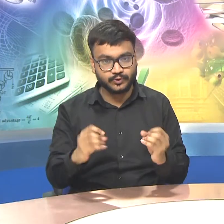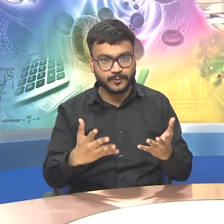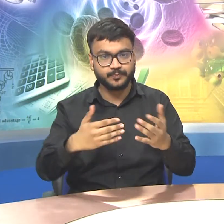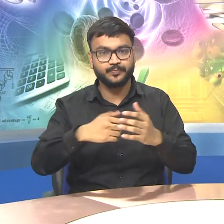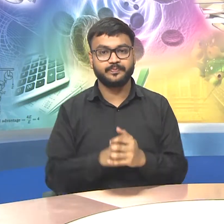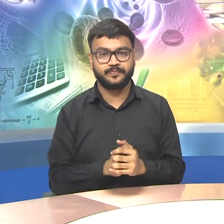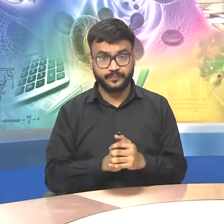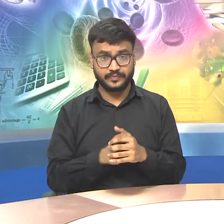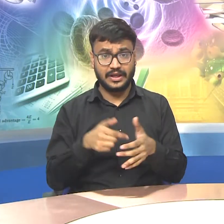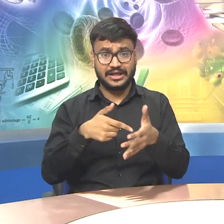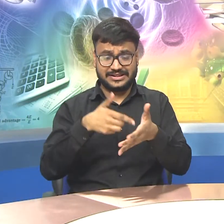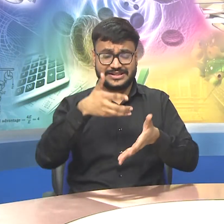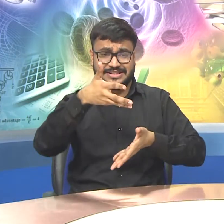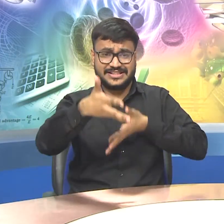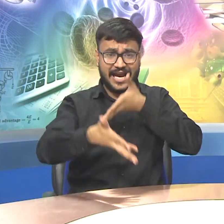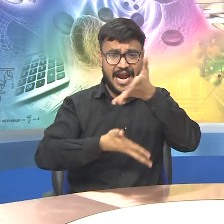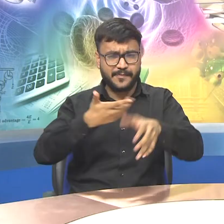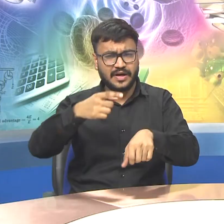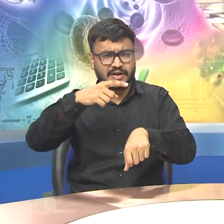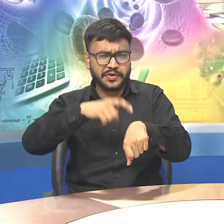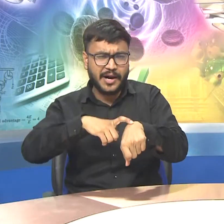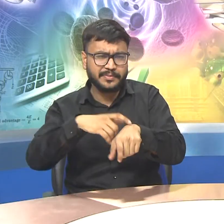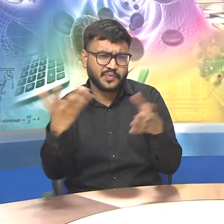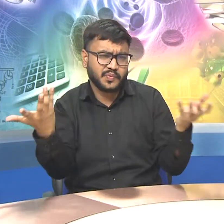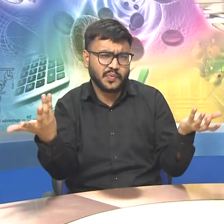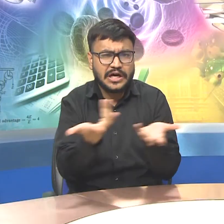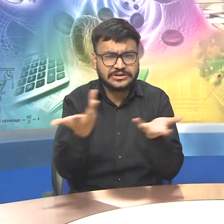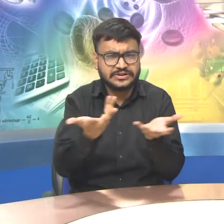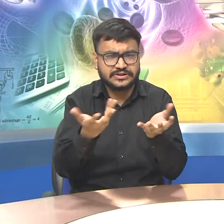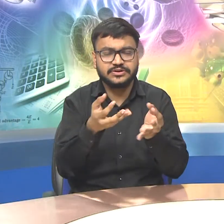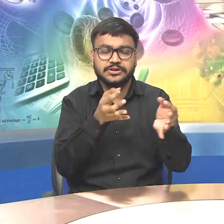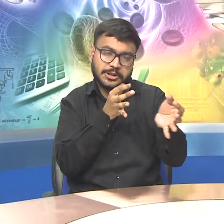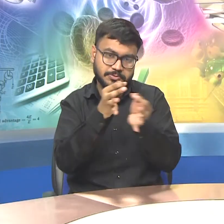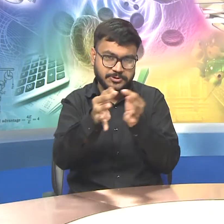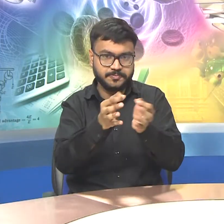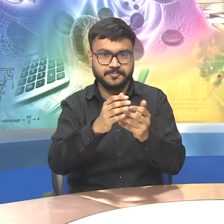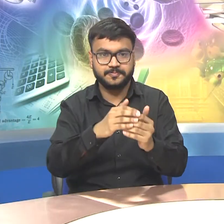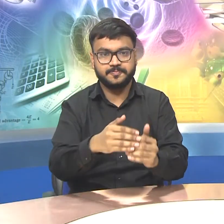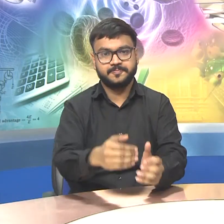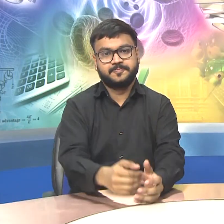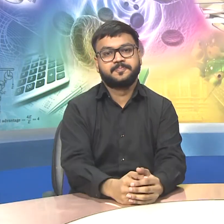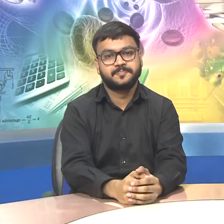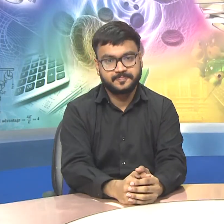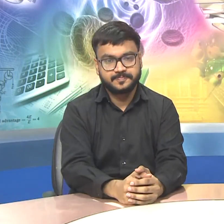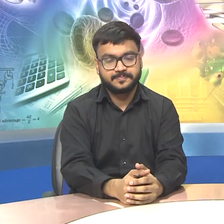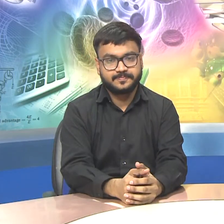Now, the next topic we will learn about the time signs.